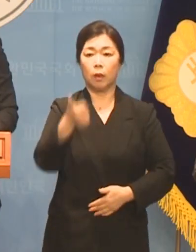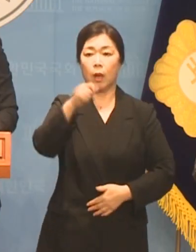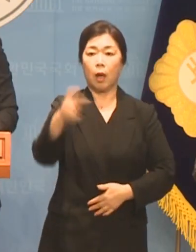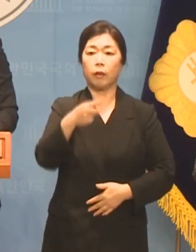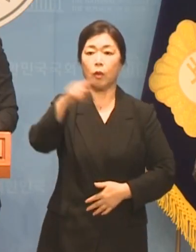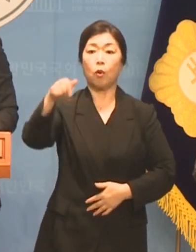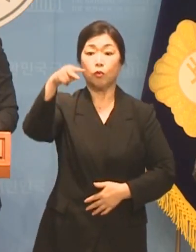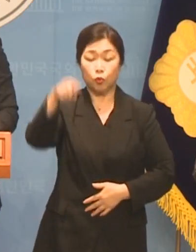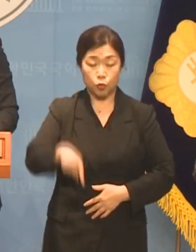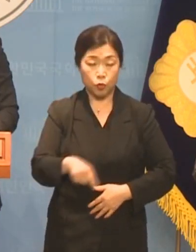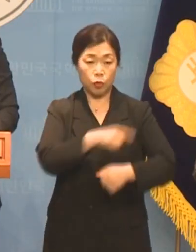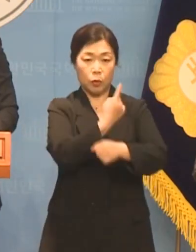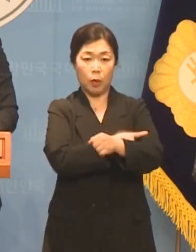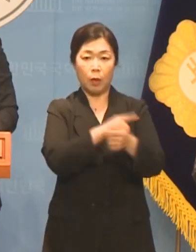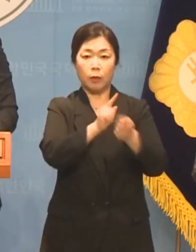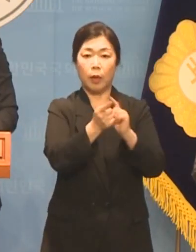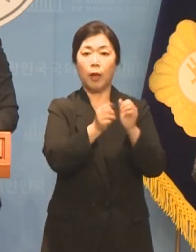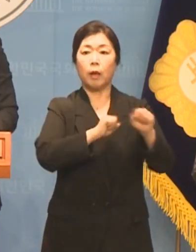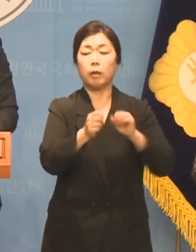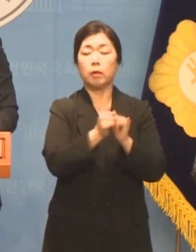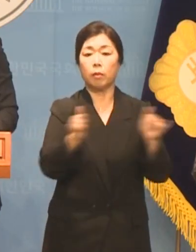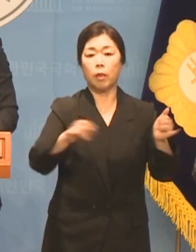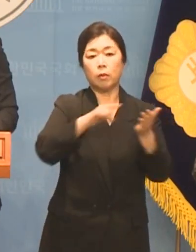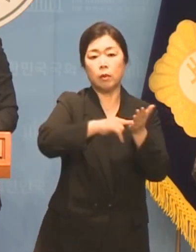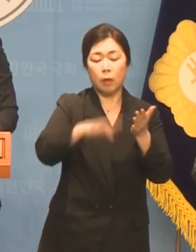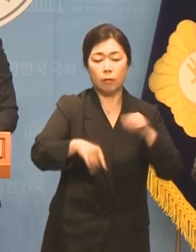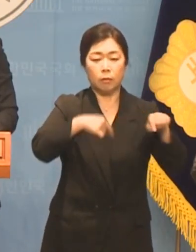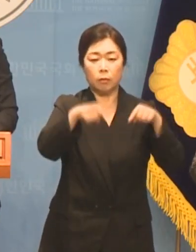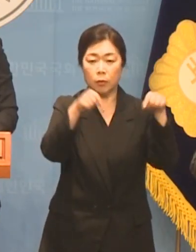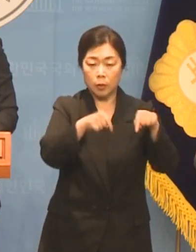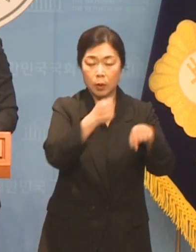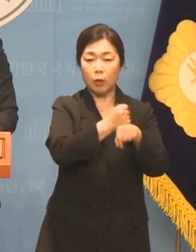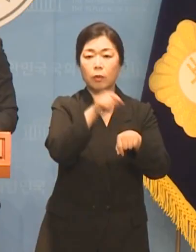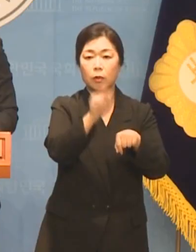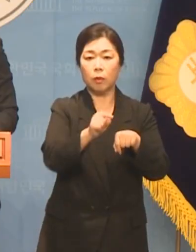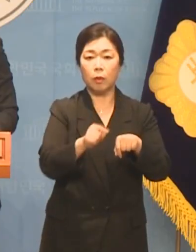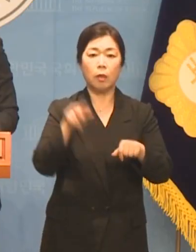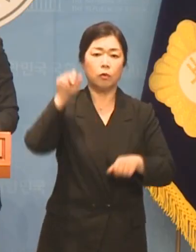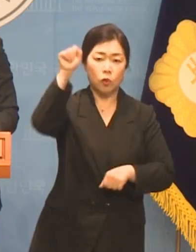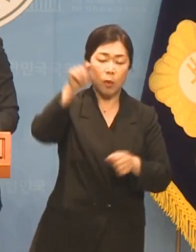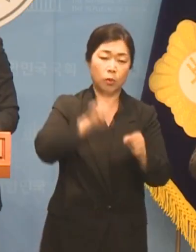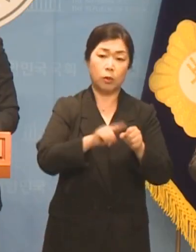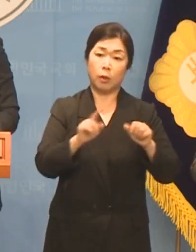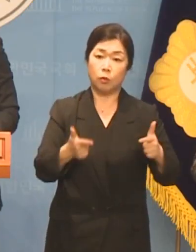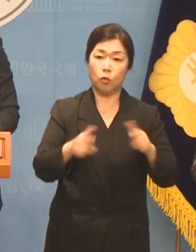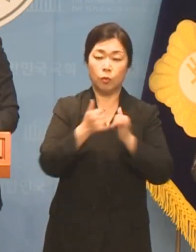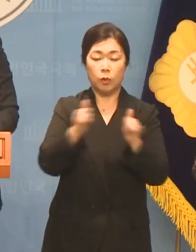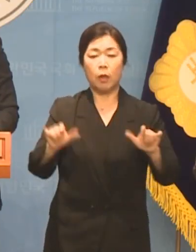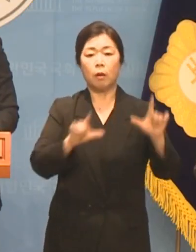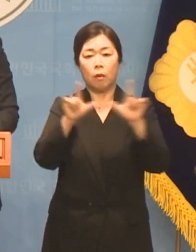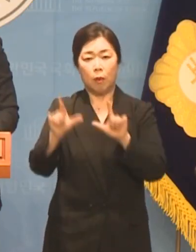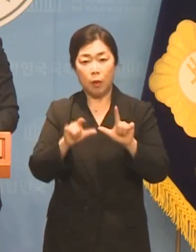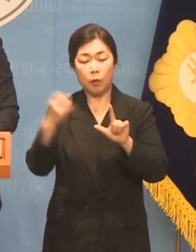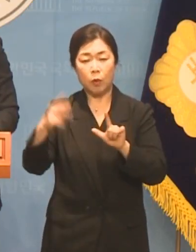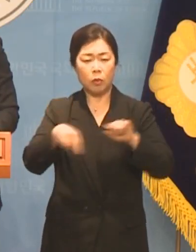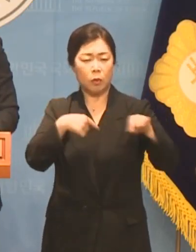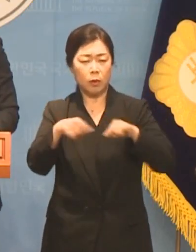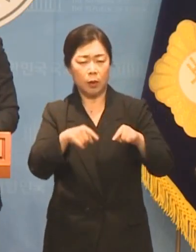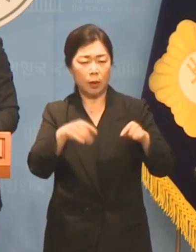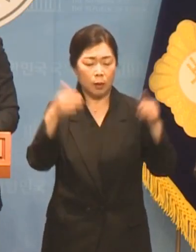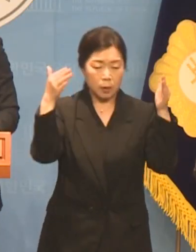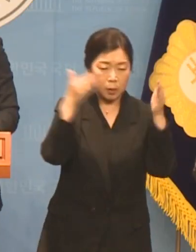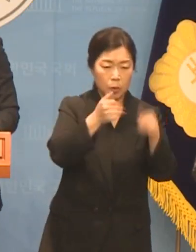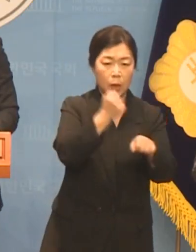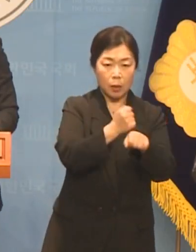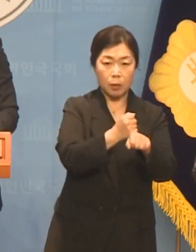추진하는 관세 협상에 대하여 관세 협상은 출마 장사가 아니라 국민 먹거리와 산업을 지키는 최전선, 정쟁에 매몰되어 국익을